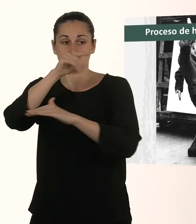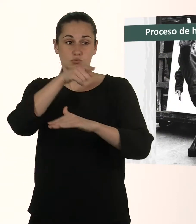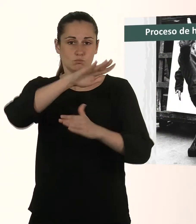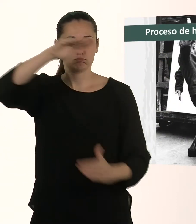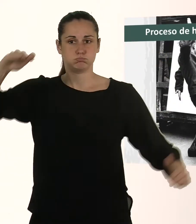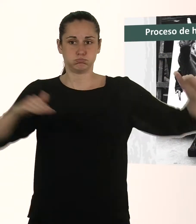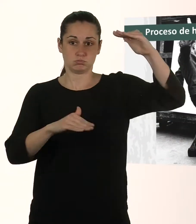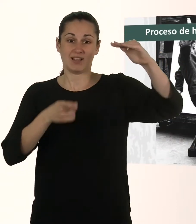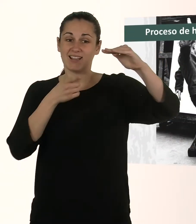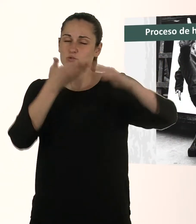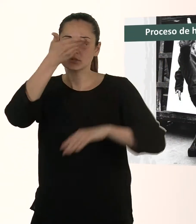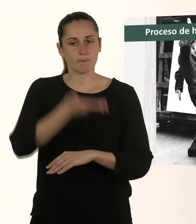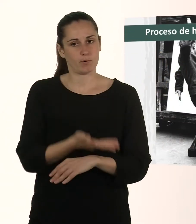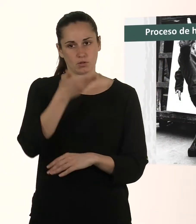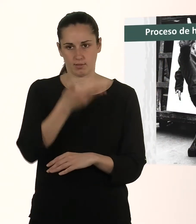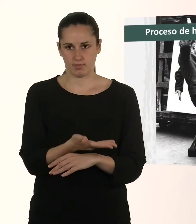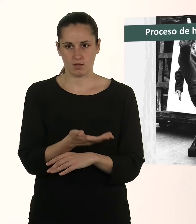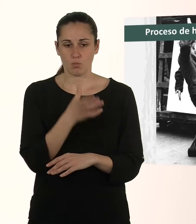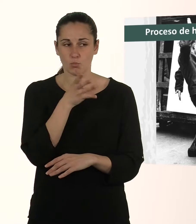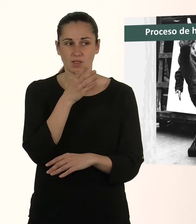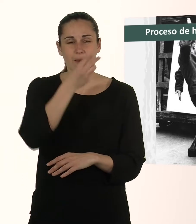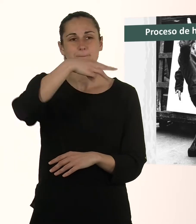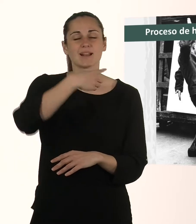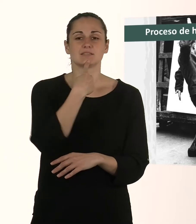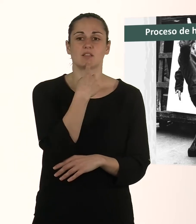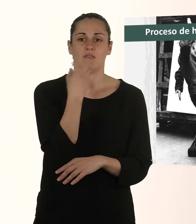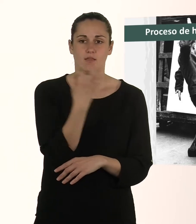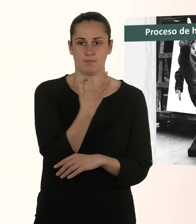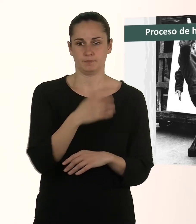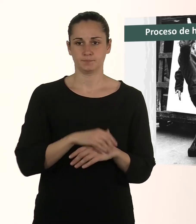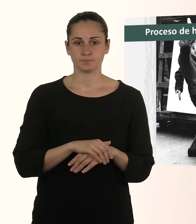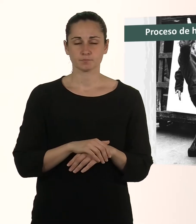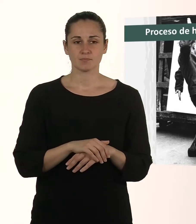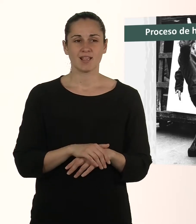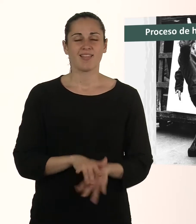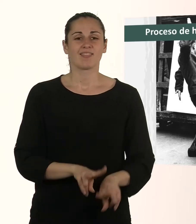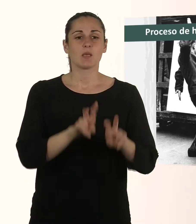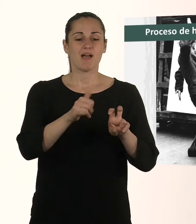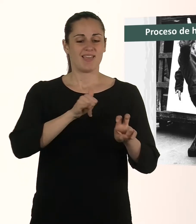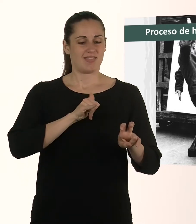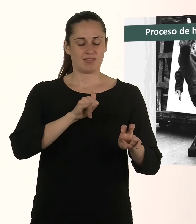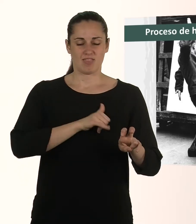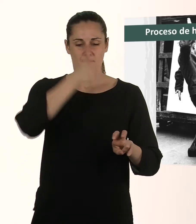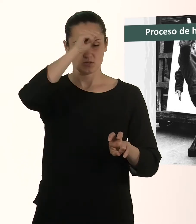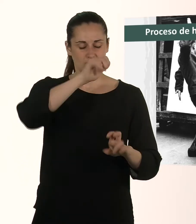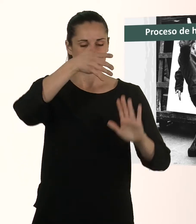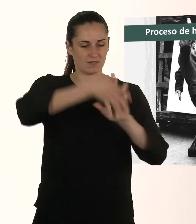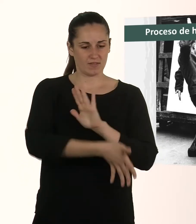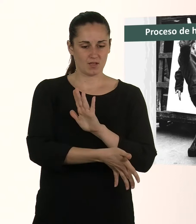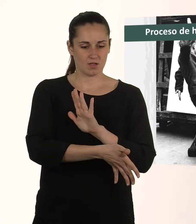va a ser importante. Para Márquez, el núcleo de la identidad masculina es la construcción del varón